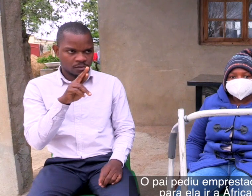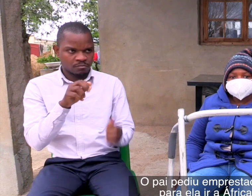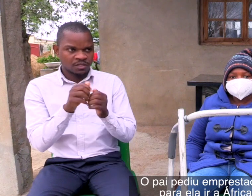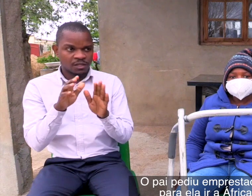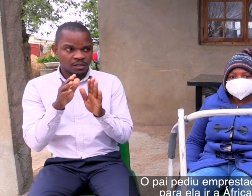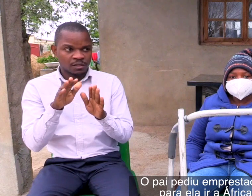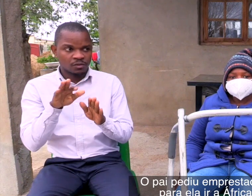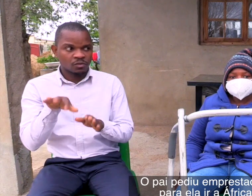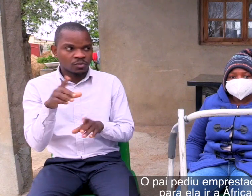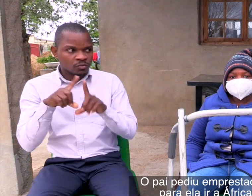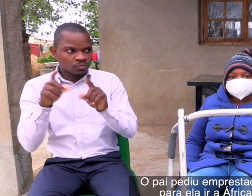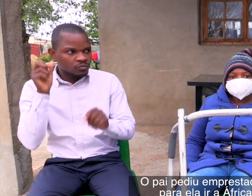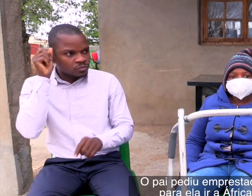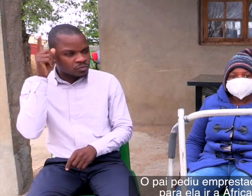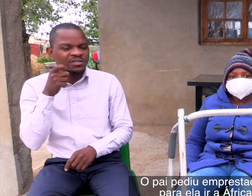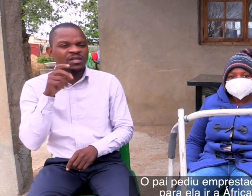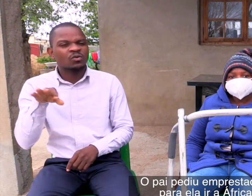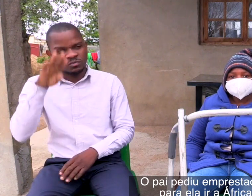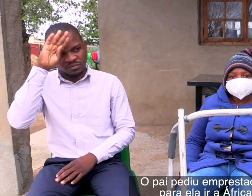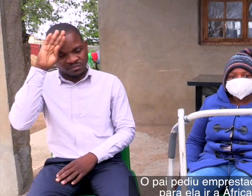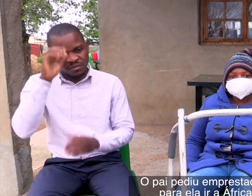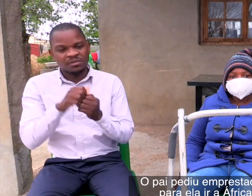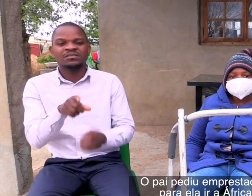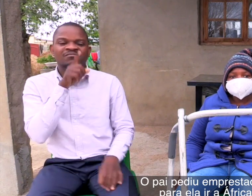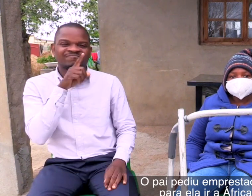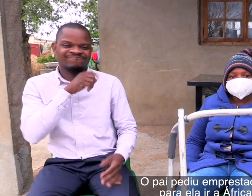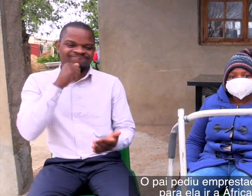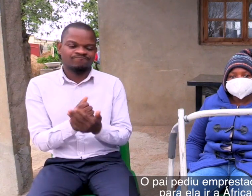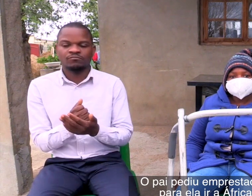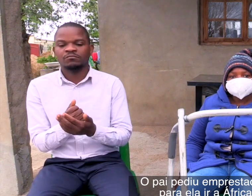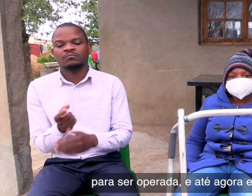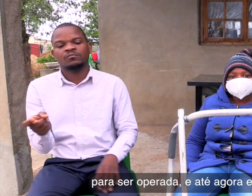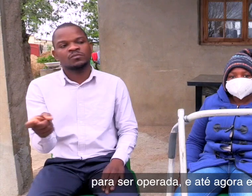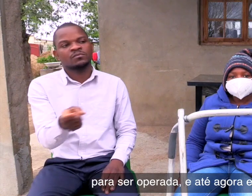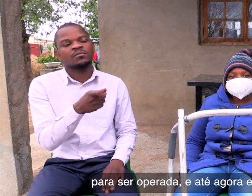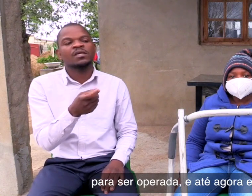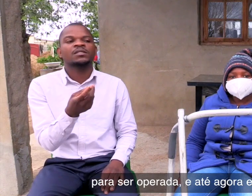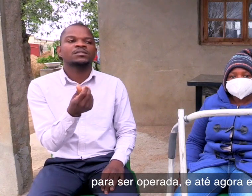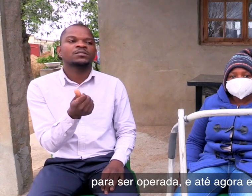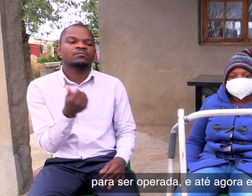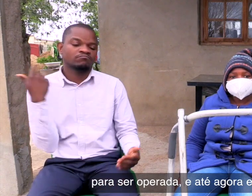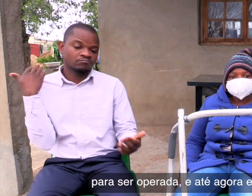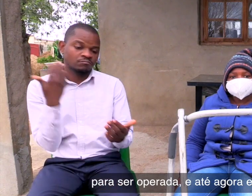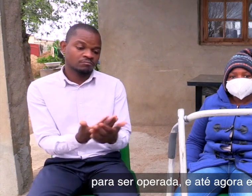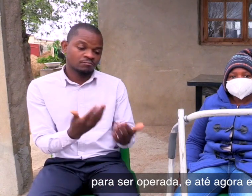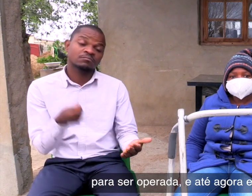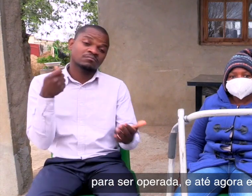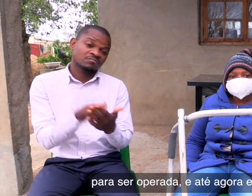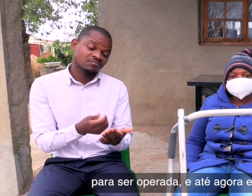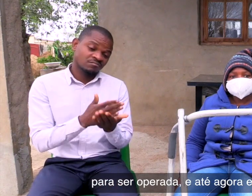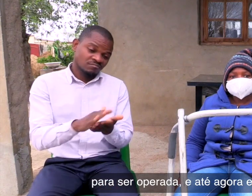O pai foi emprestar o valor. Até a data de hoje, ele está a pagar para ir para a Fica do Sul, para ser